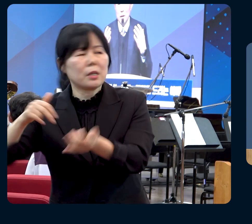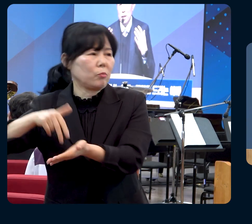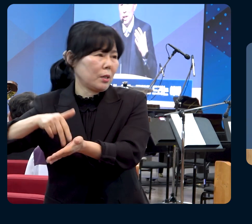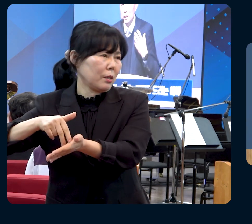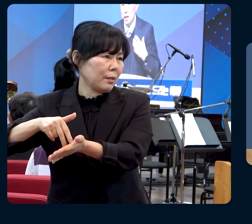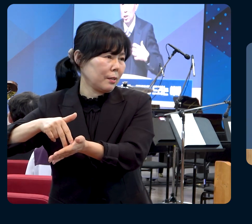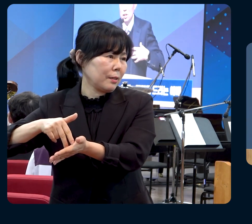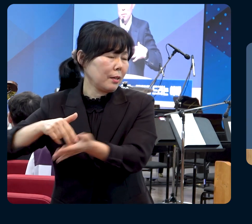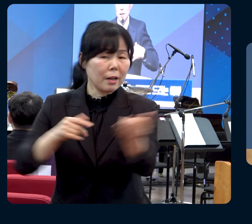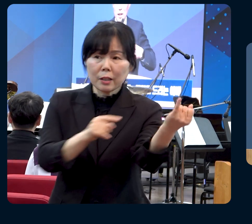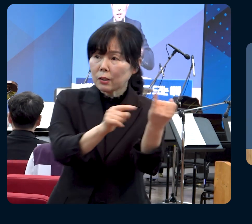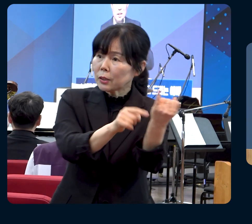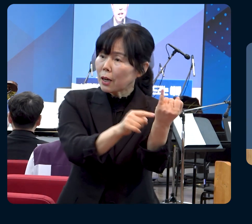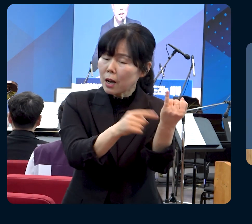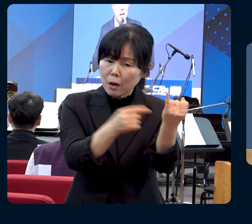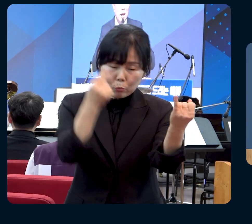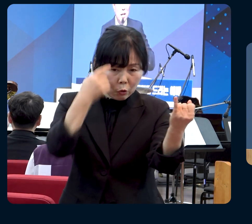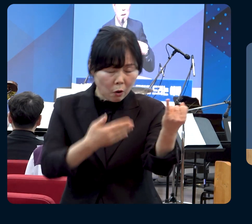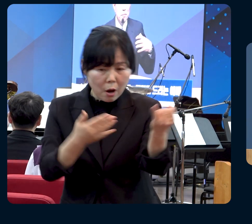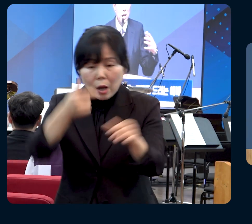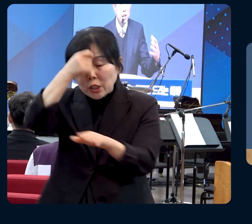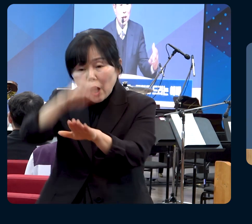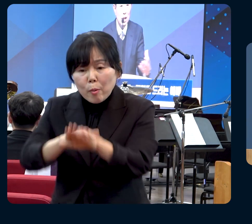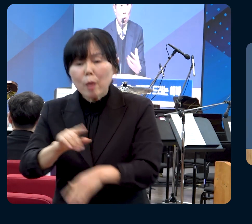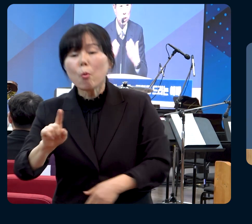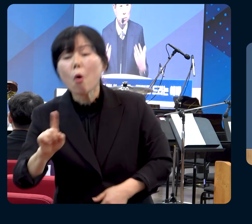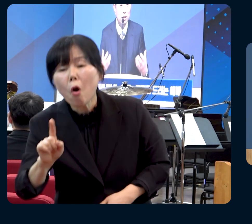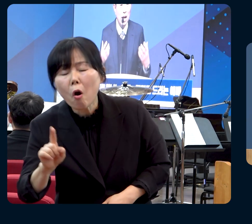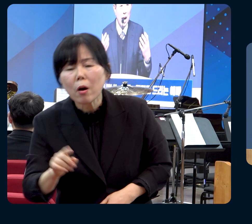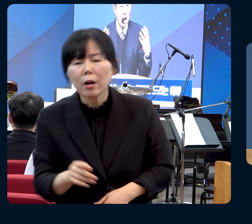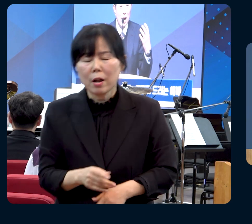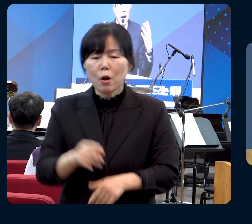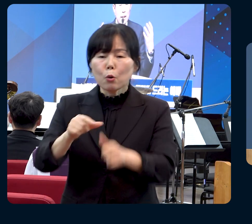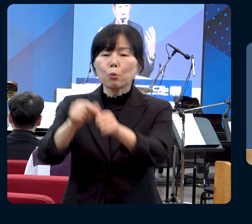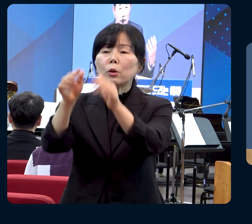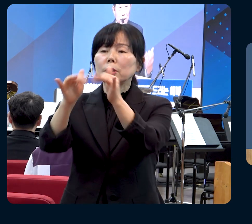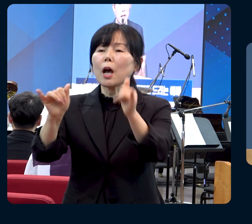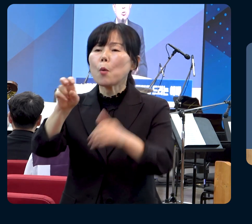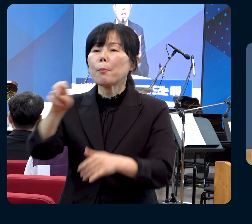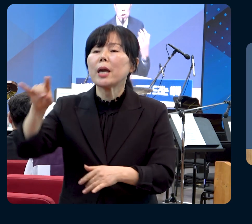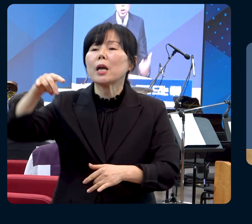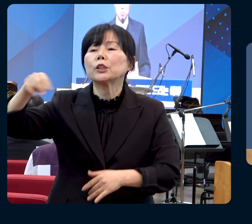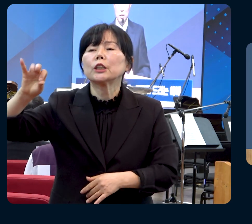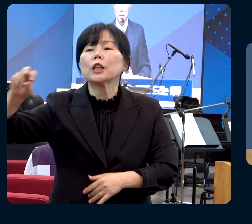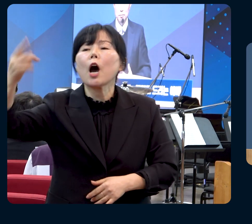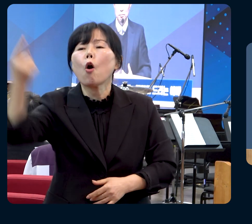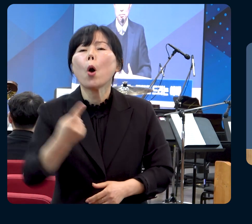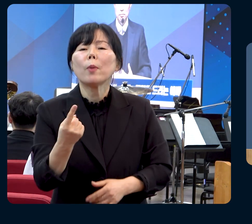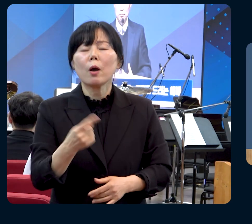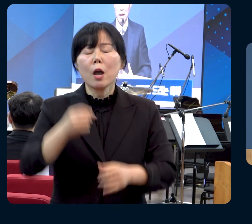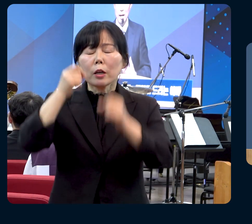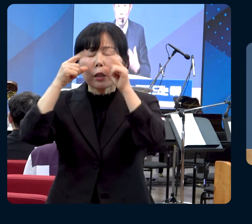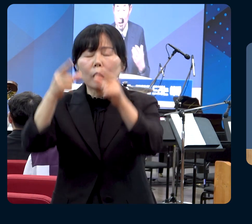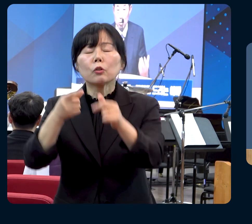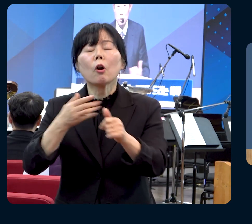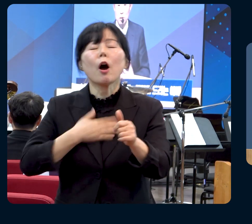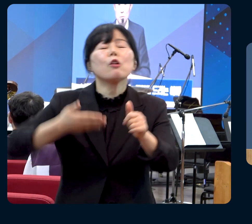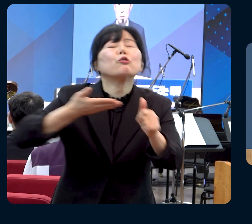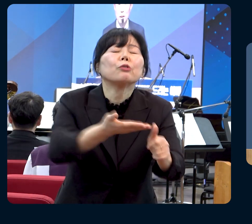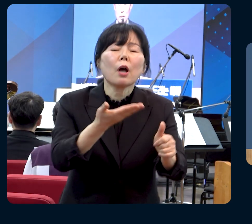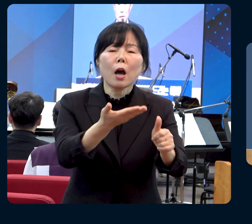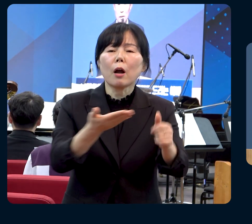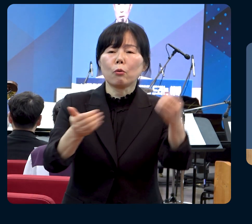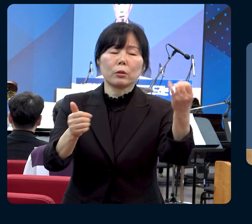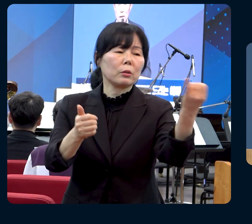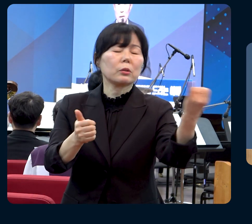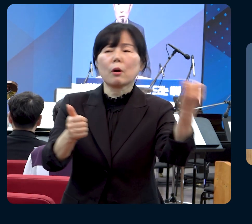예수님에게 예배에 대한 얘기를 듣자마자 하는 이야기가 메시아가 오시면 다 깨닫게 해주실 것입니다. 알게 해주실